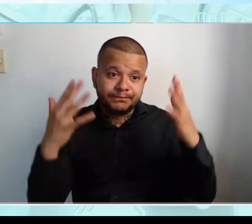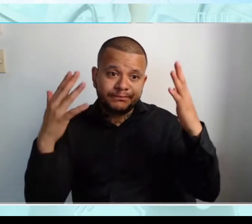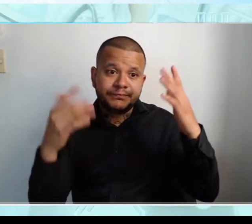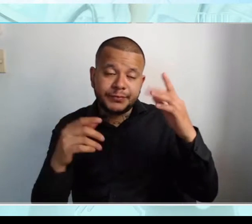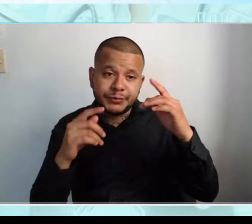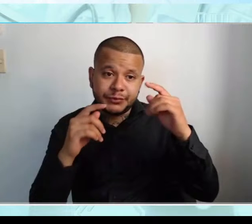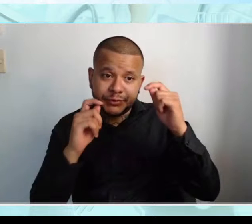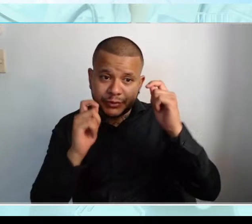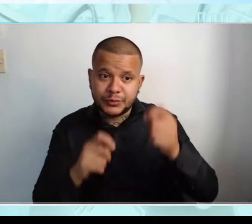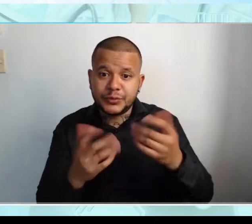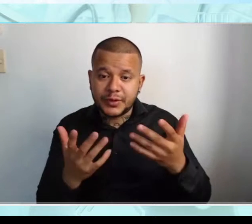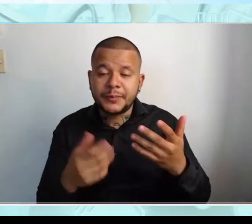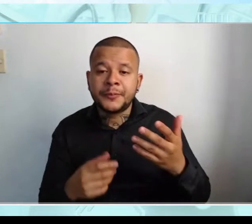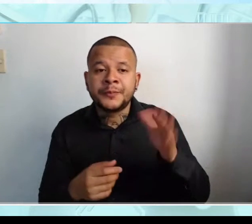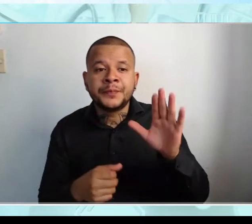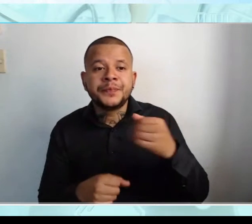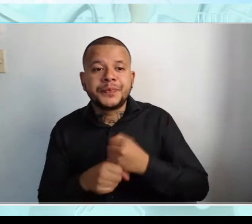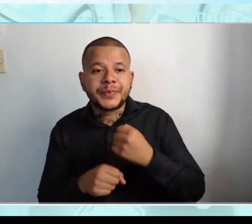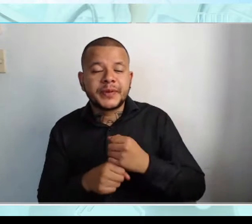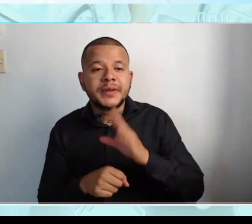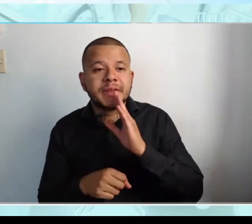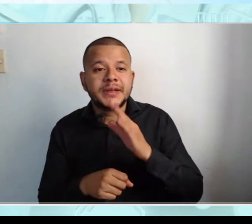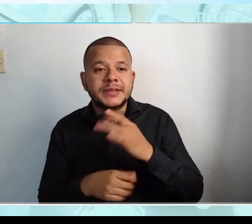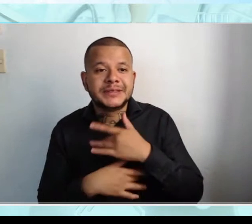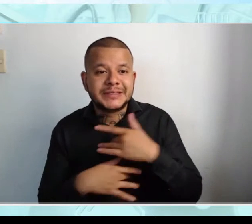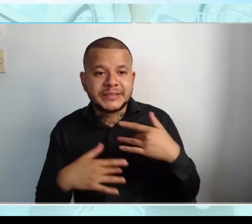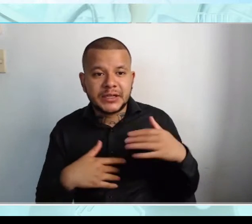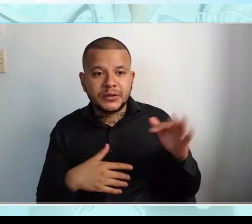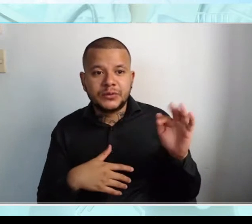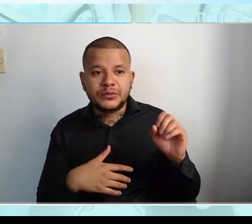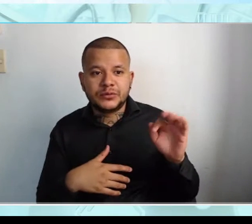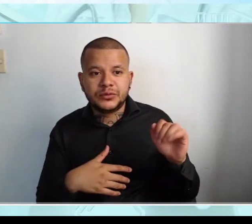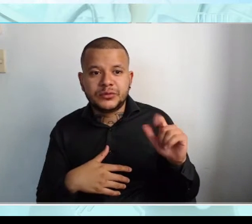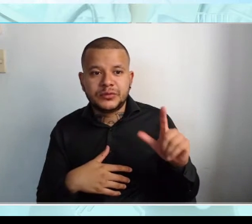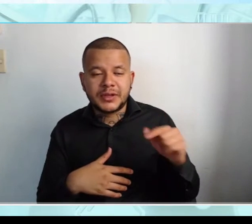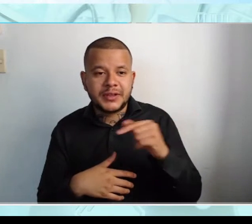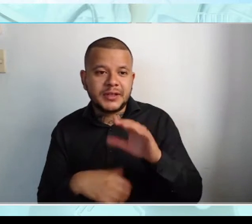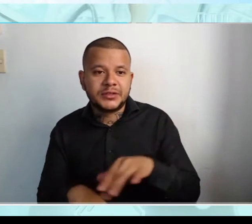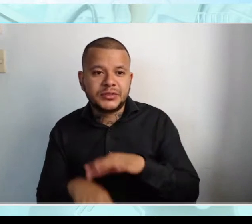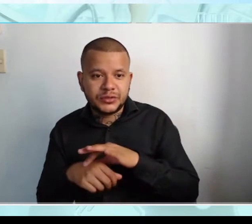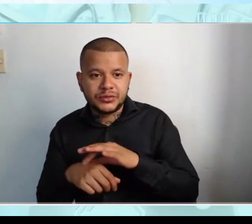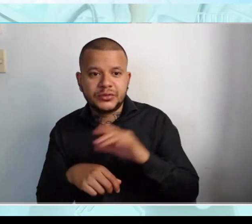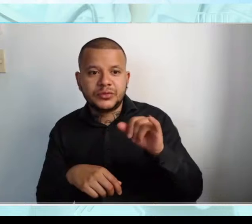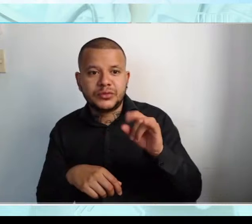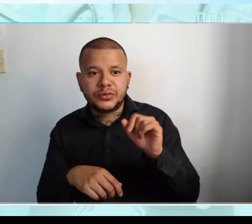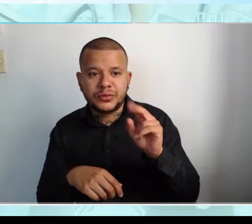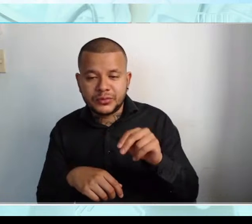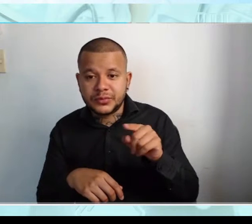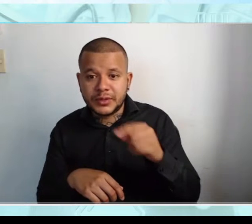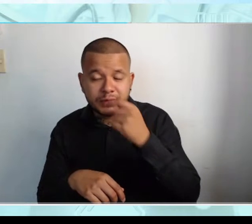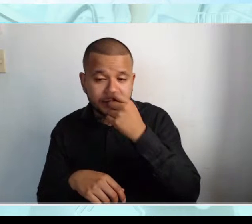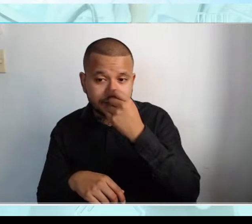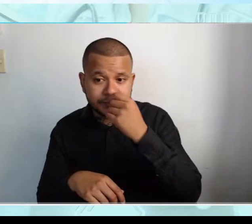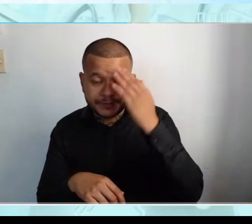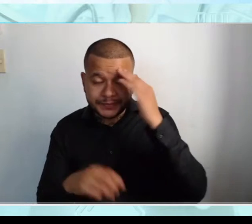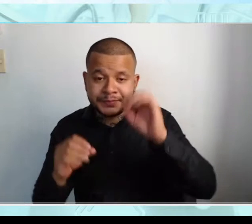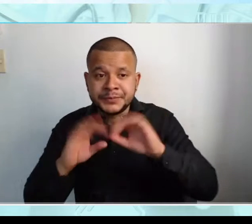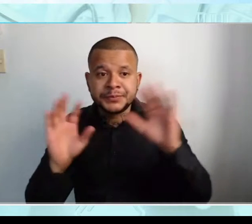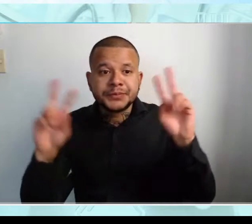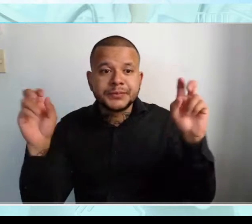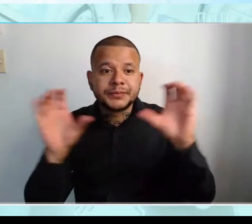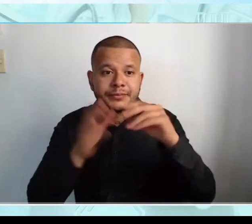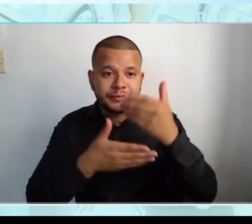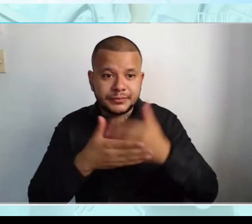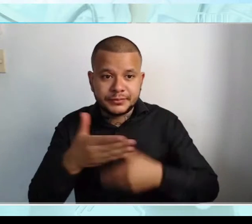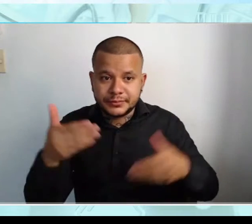reconocer la labor de Salud Total al frente del doctor Juan Gonzalo, en el sentido que tiene muy claro el tema de la